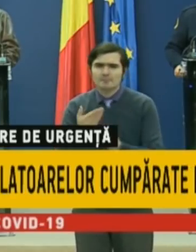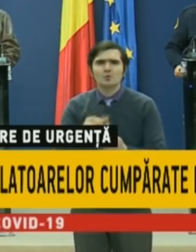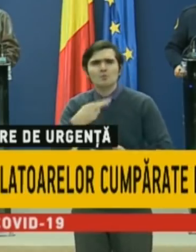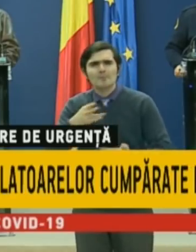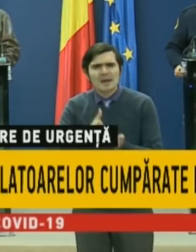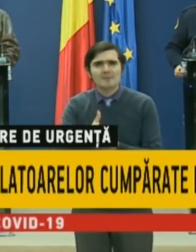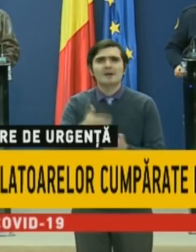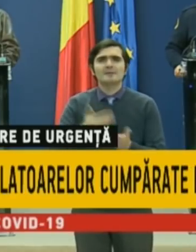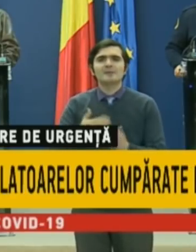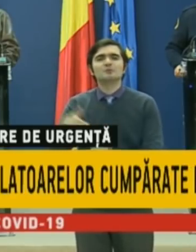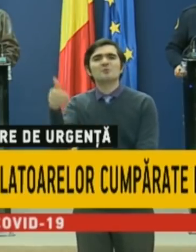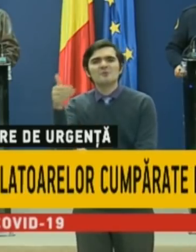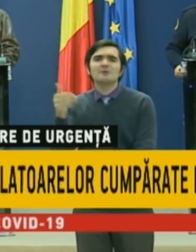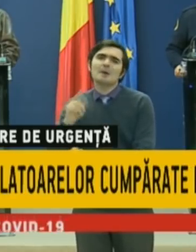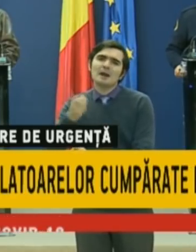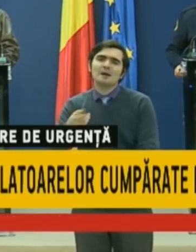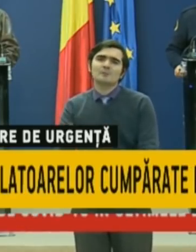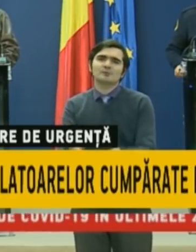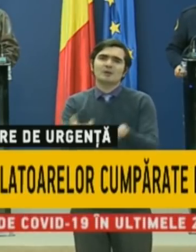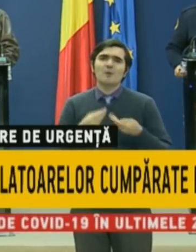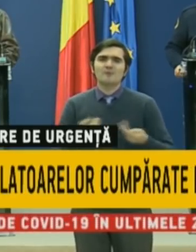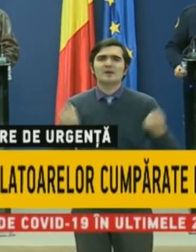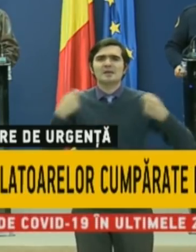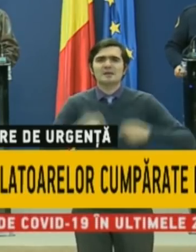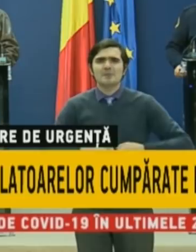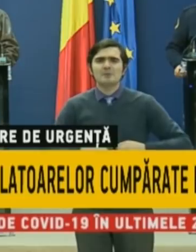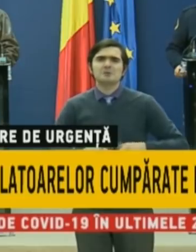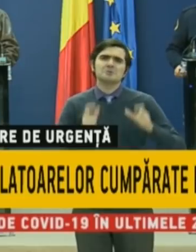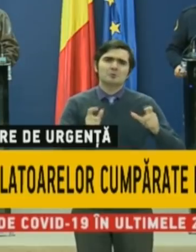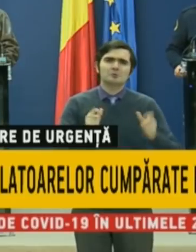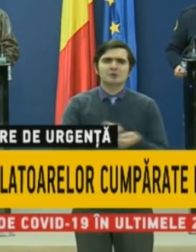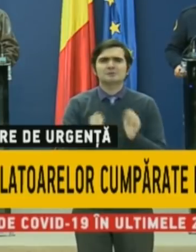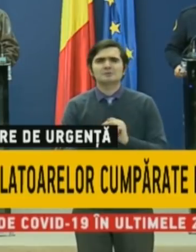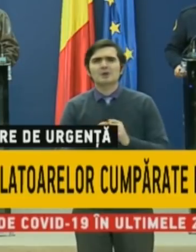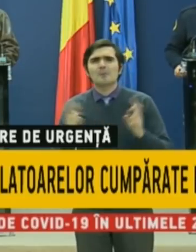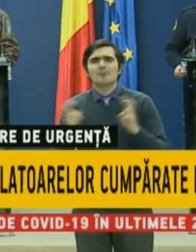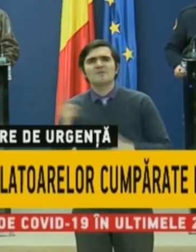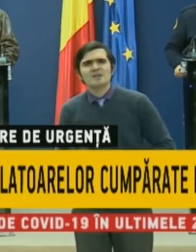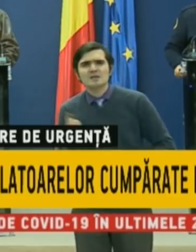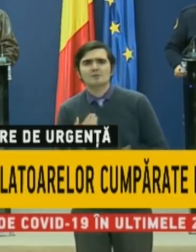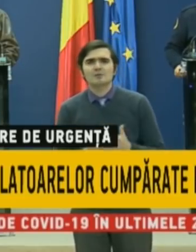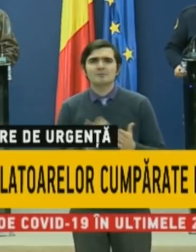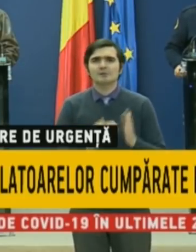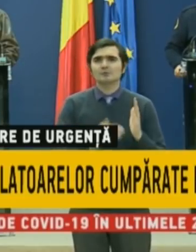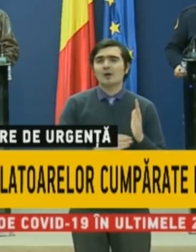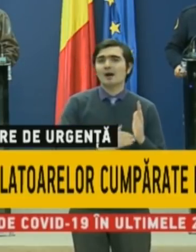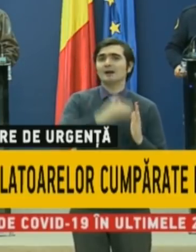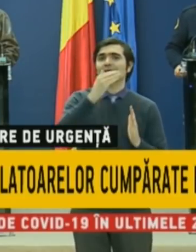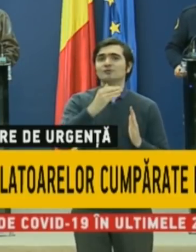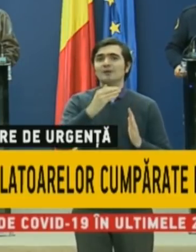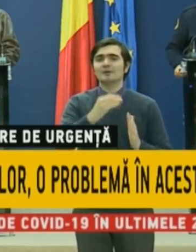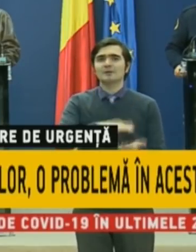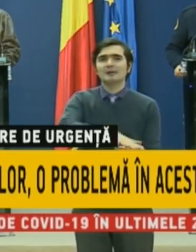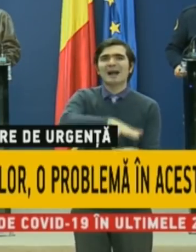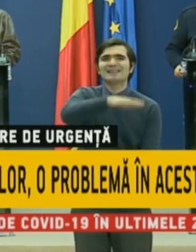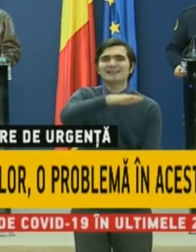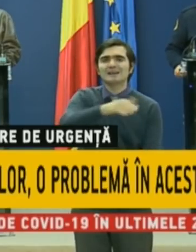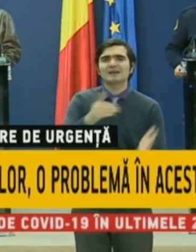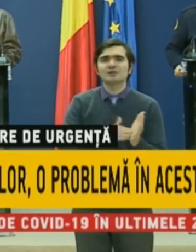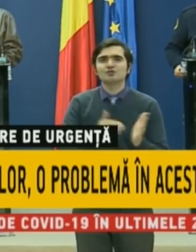să furnizeze astfel de echipamente, fie ele de protecție, fie ventilatoare, pentru a crește cantitatea